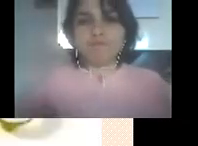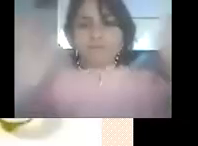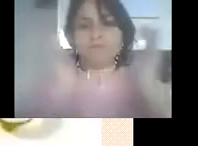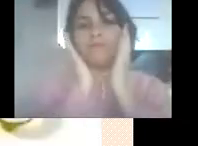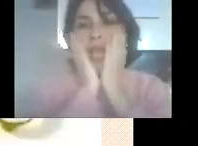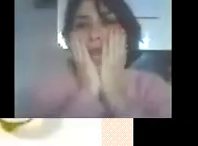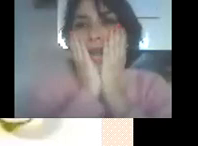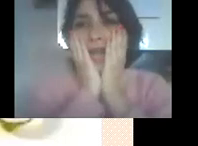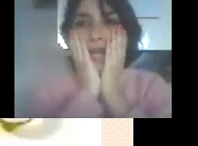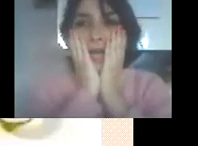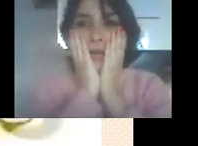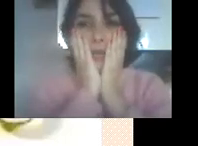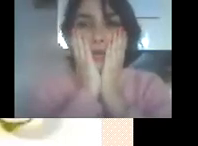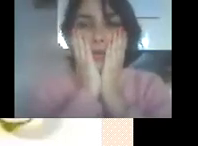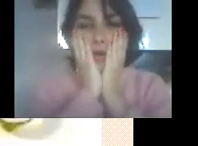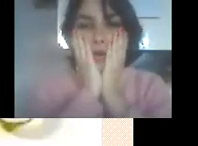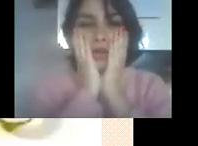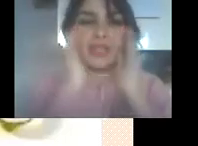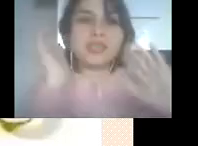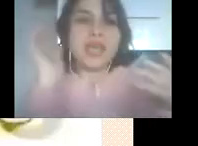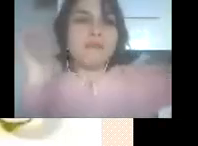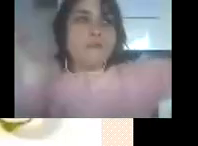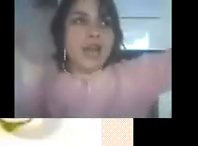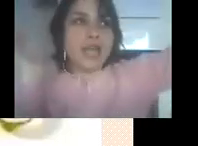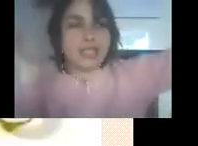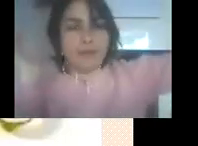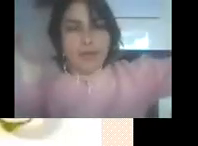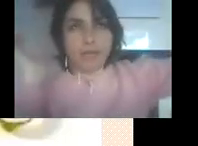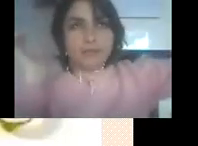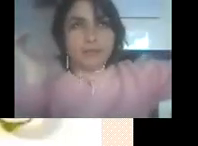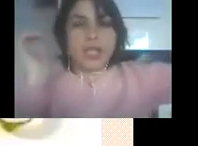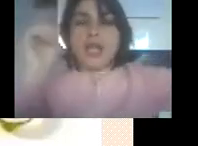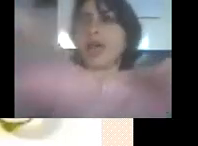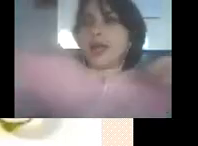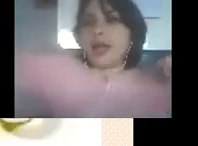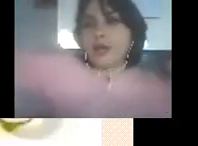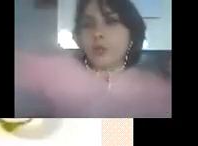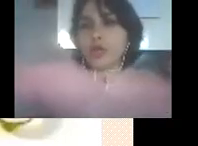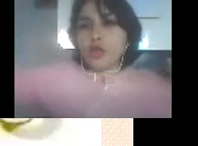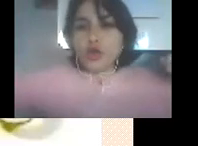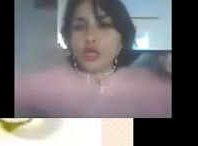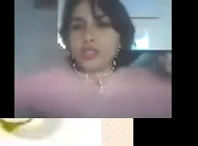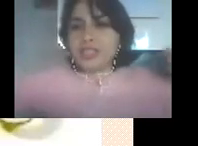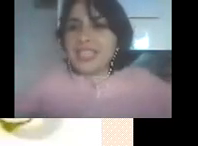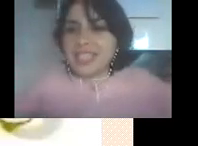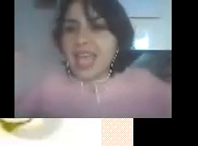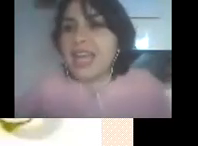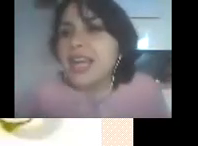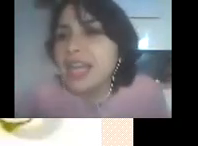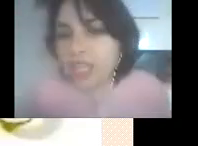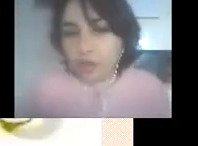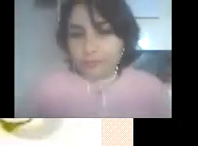acá. La caja número uno dice flexible. La caja número dos